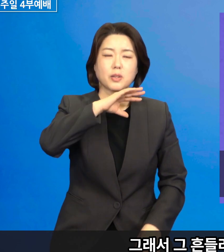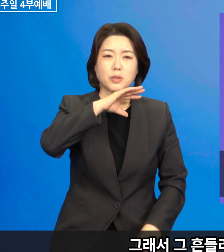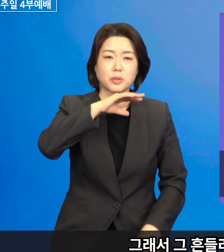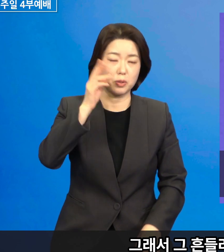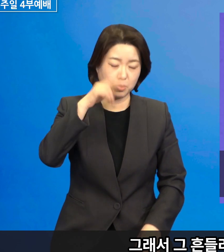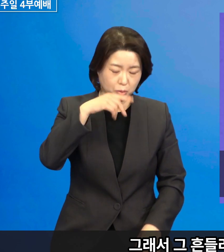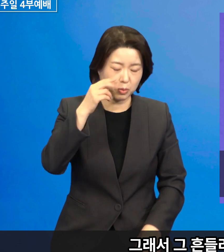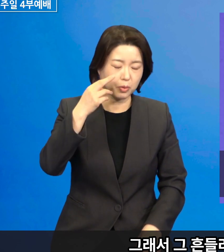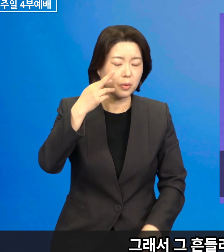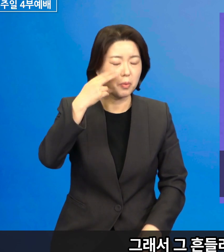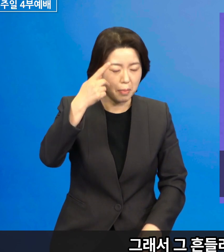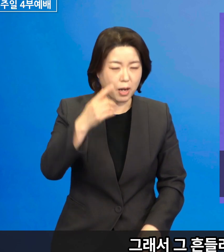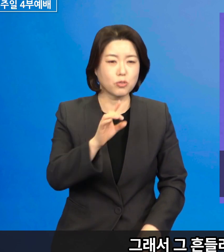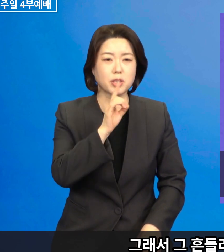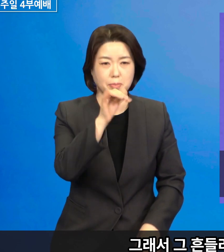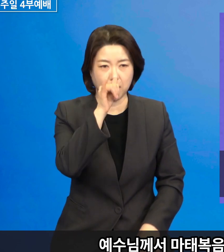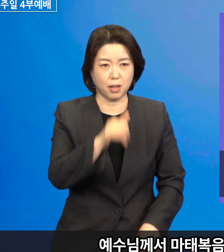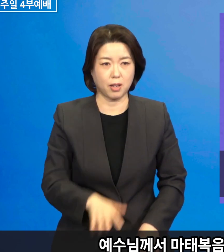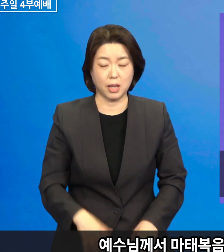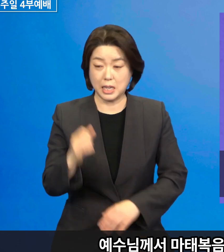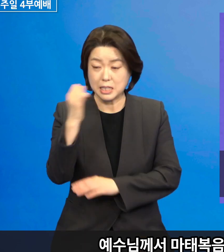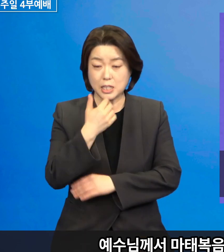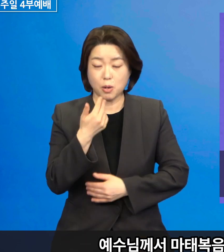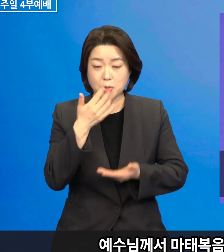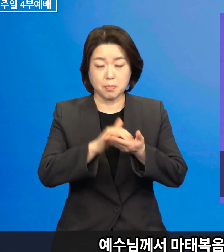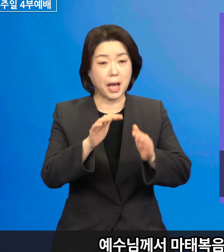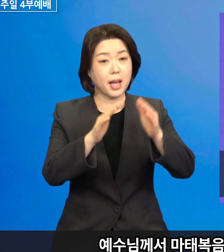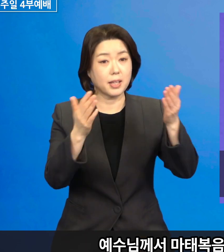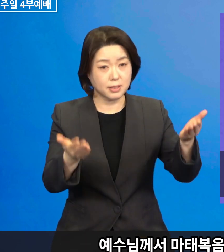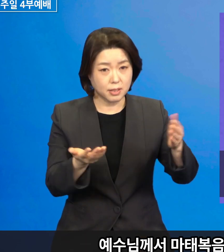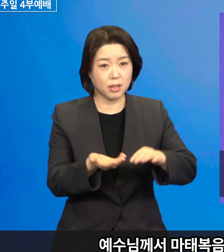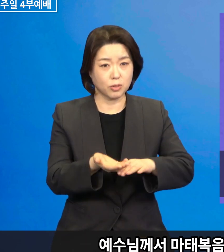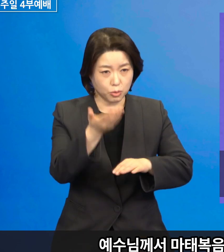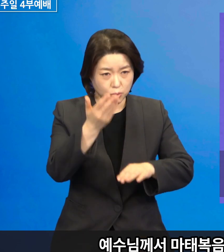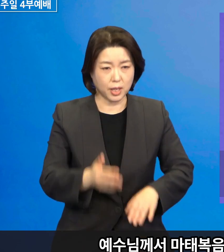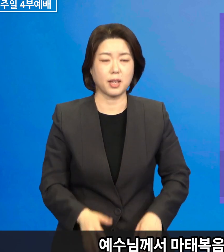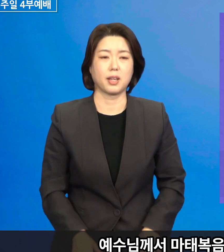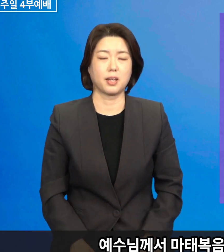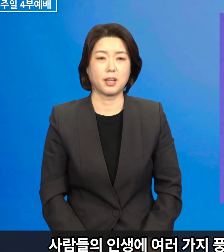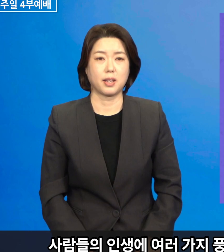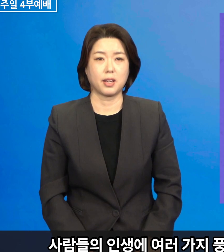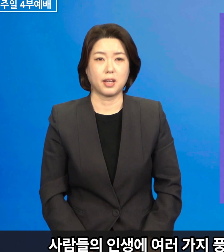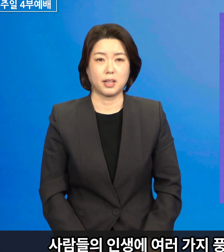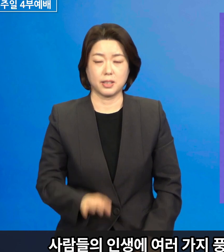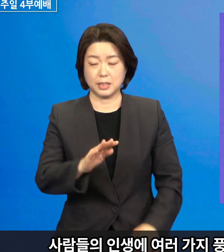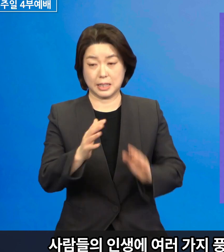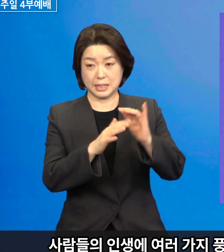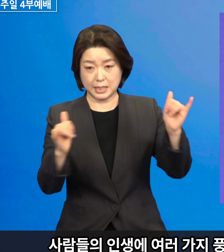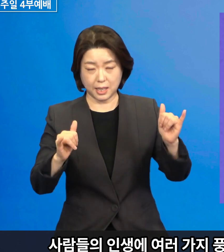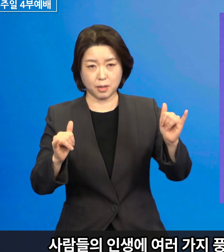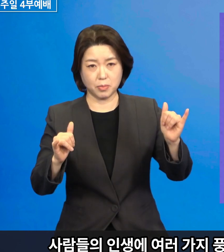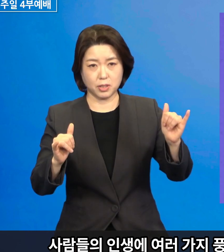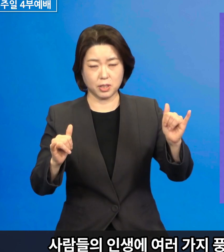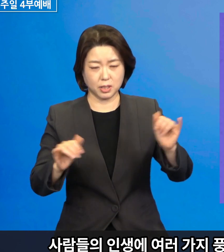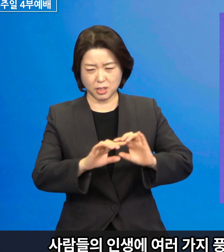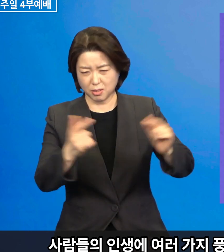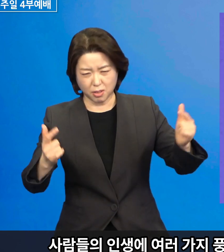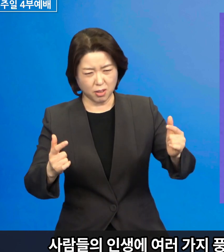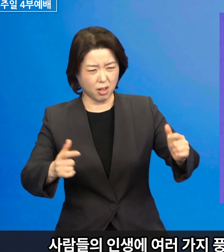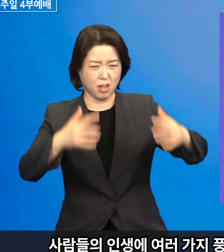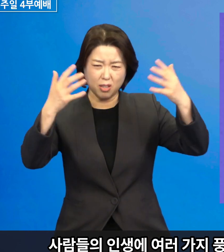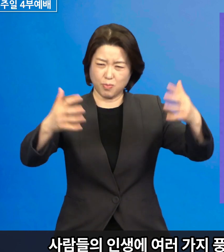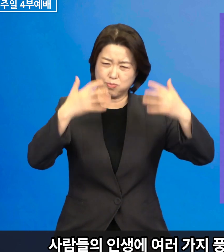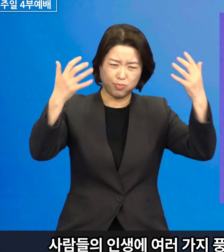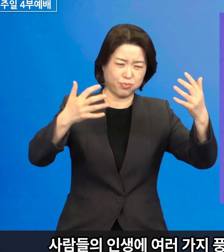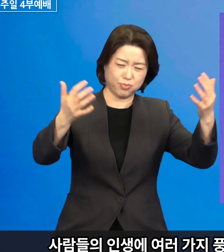그래서 그 흔들리지 않는 반석 위에 예수님께서 마태복음 7장에 말씀하신 것처럼 사람들의 인생에 여러 가지 풍파가